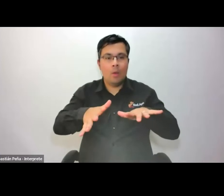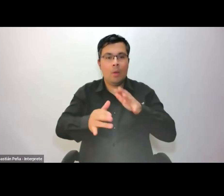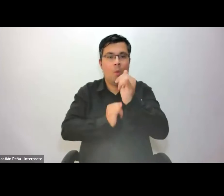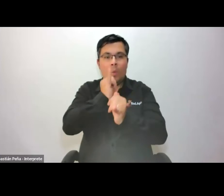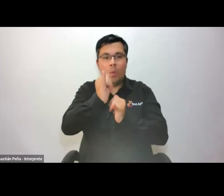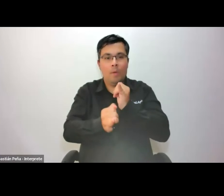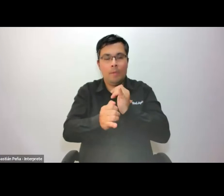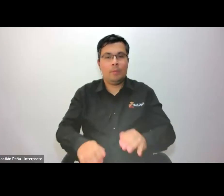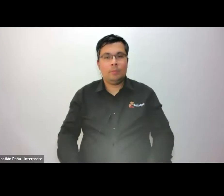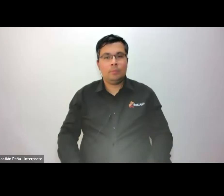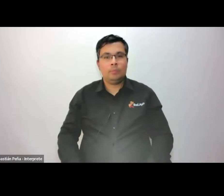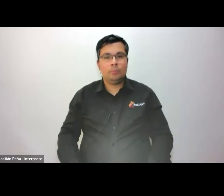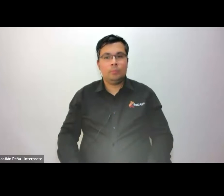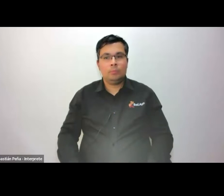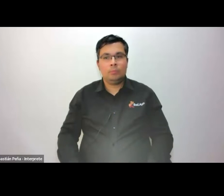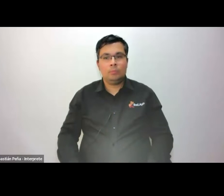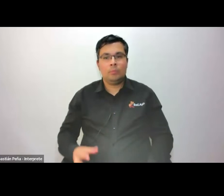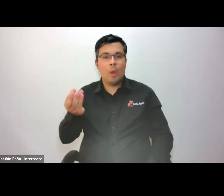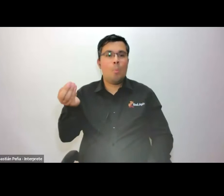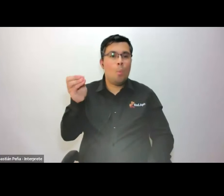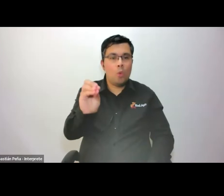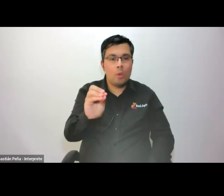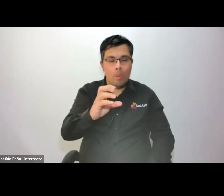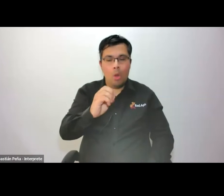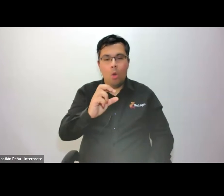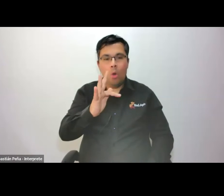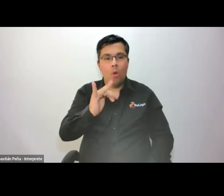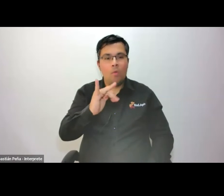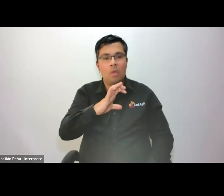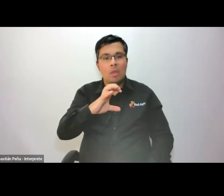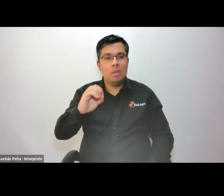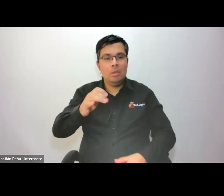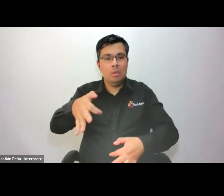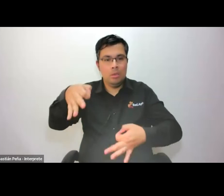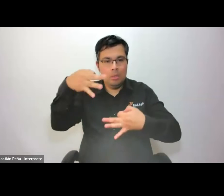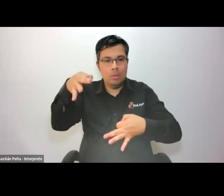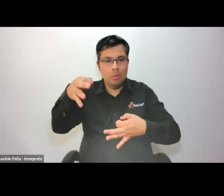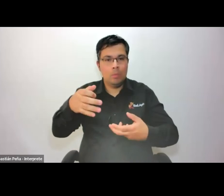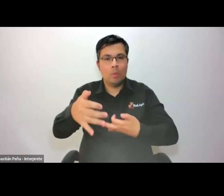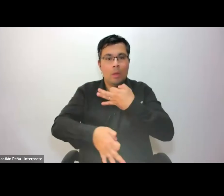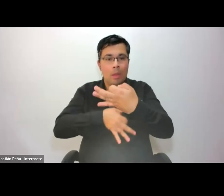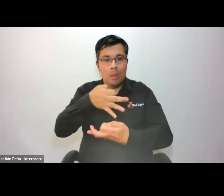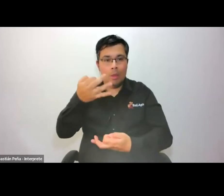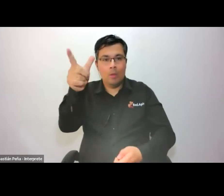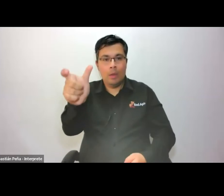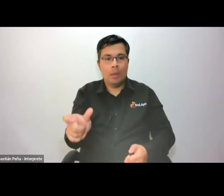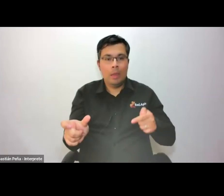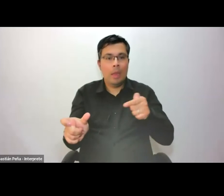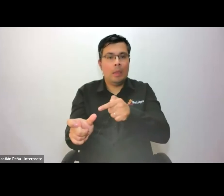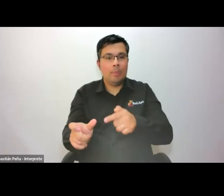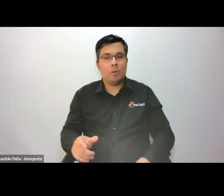oficio que se pronuncia sobre esta figura, a la cual tanto Aarón como tú han hecho, y